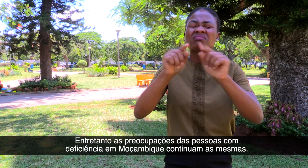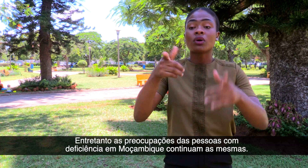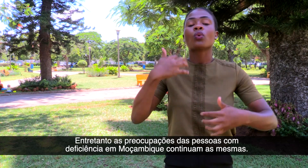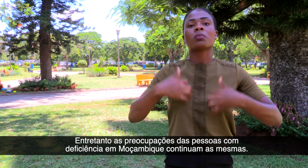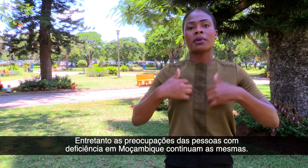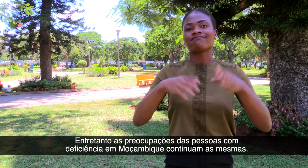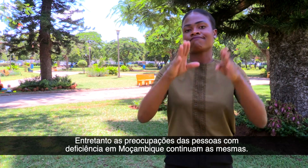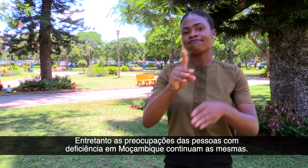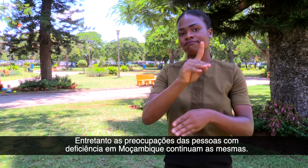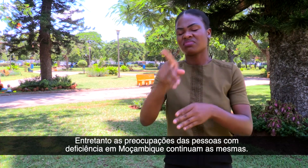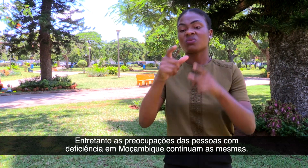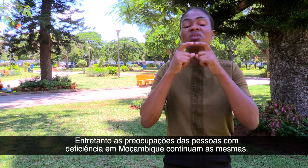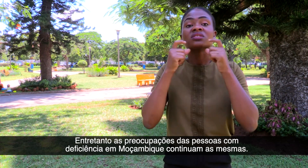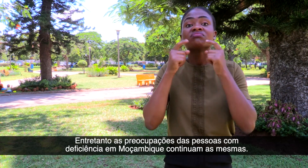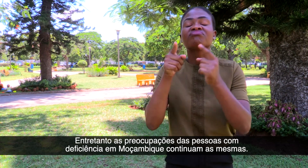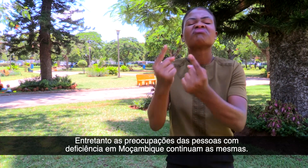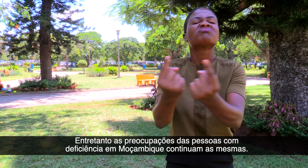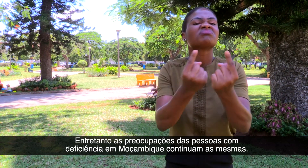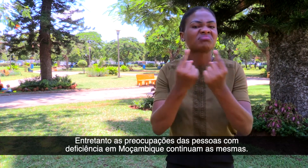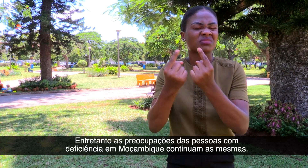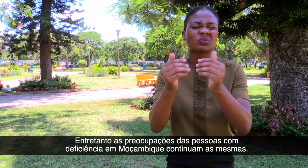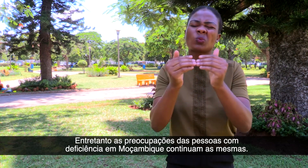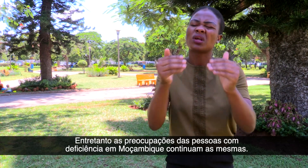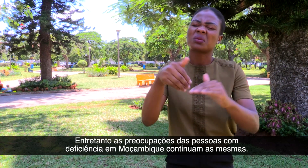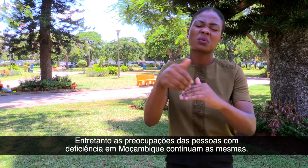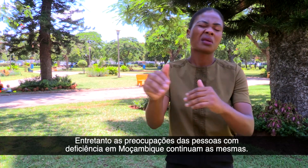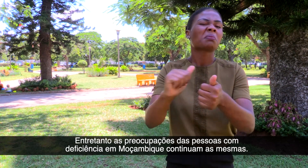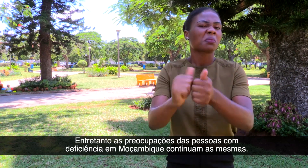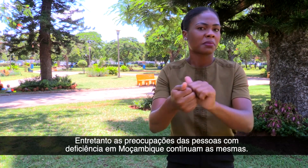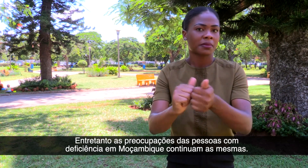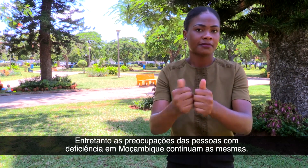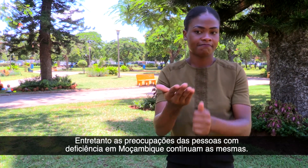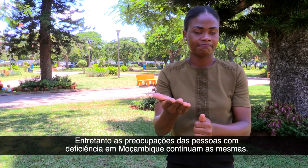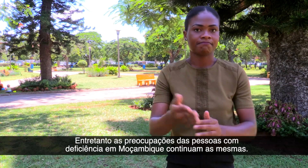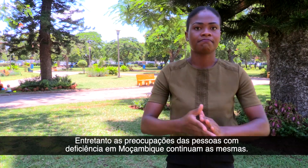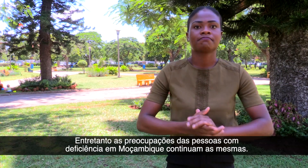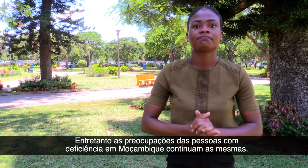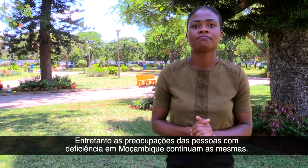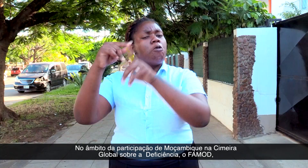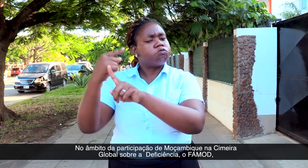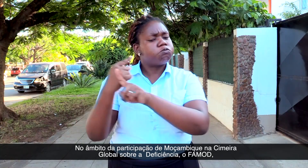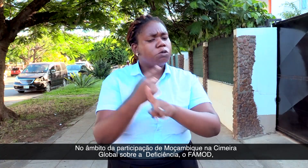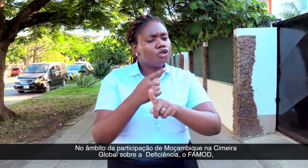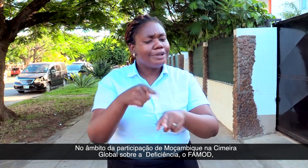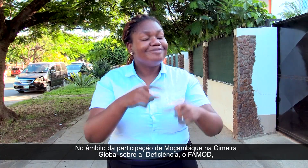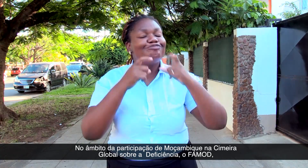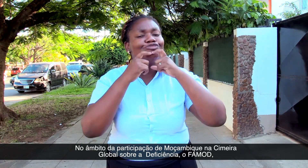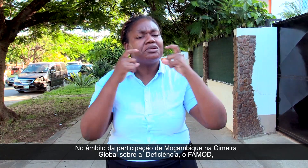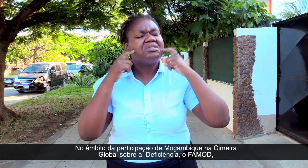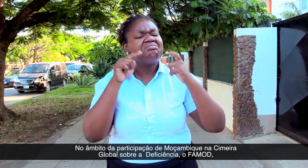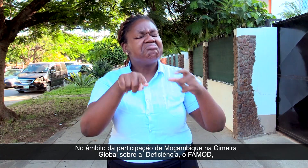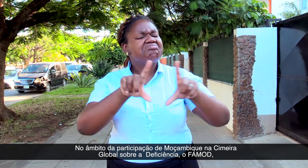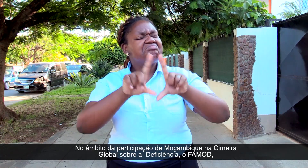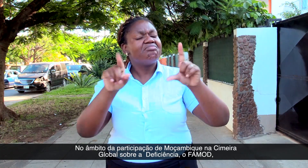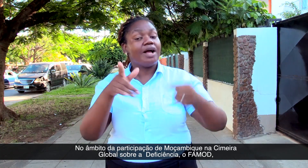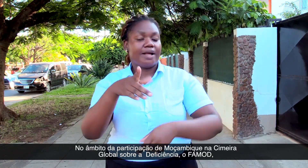as preocupações das pessoas com deficiência em Moçambique continuam as mesmas. No âmbito da participação de